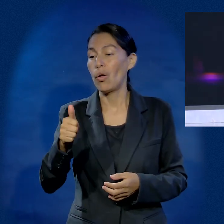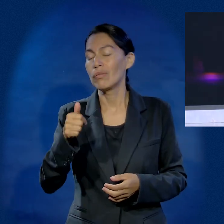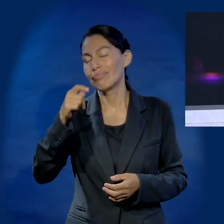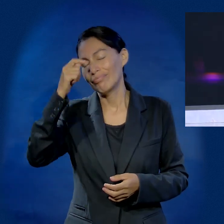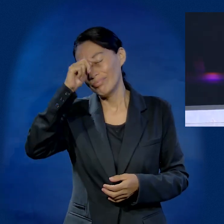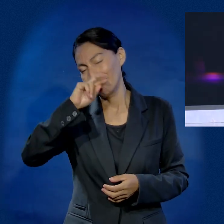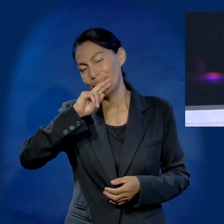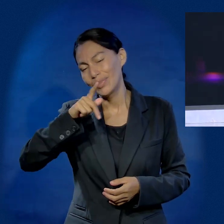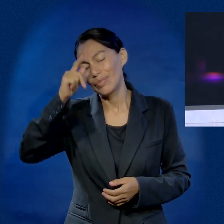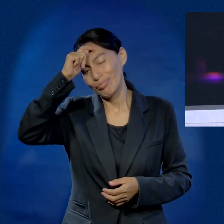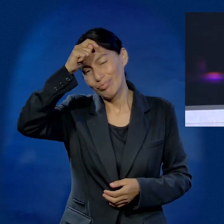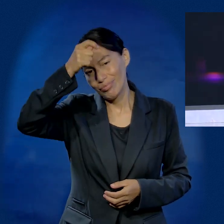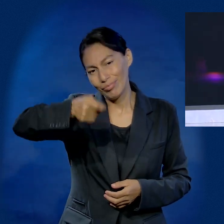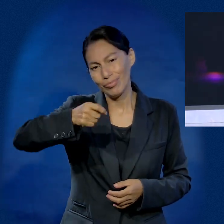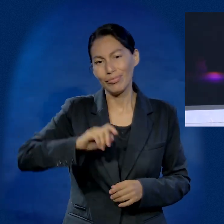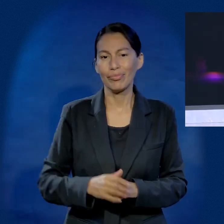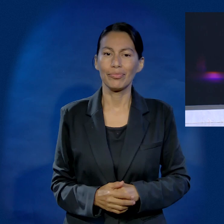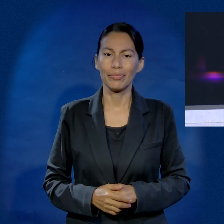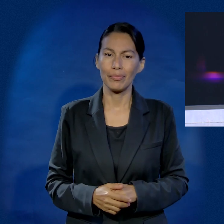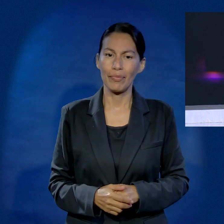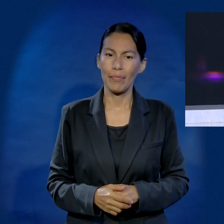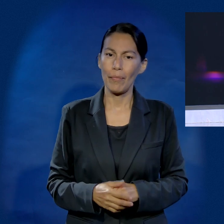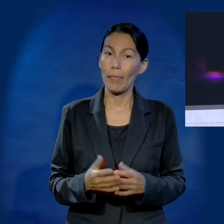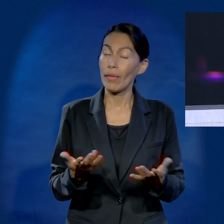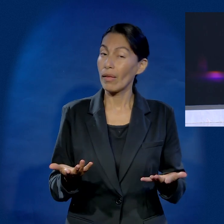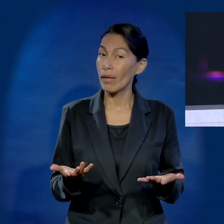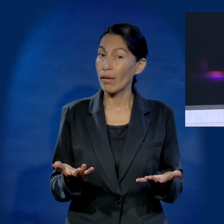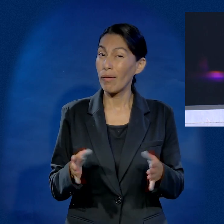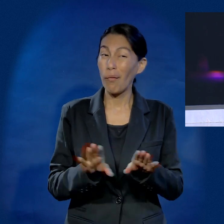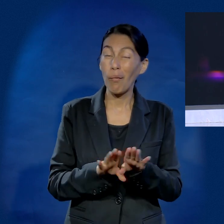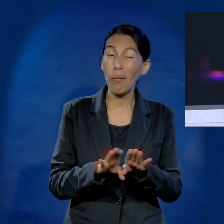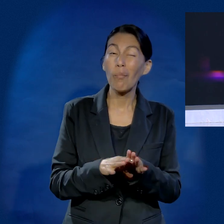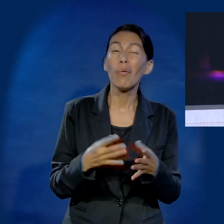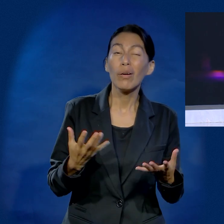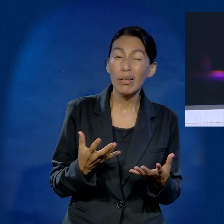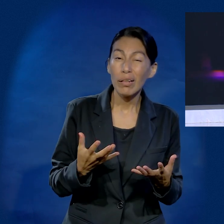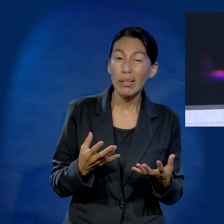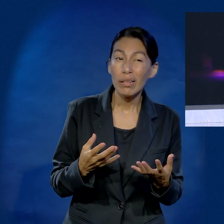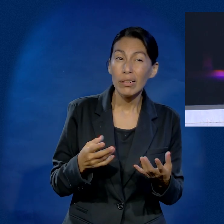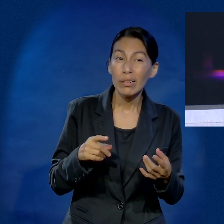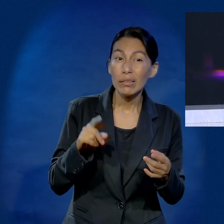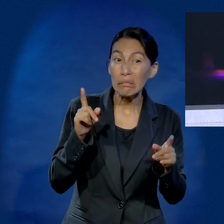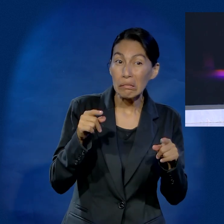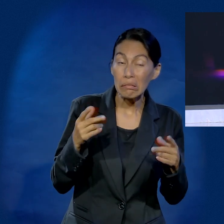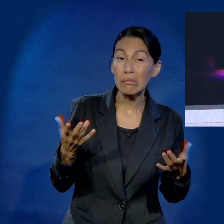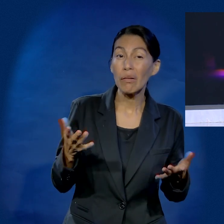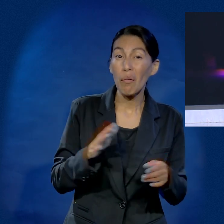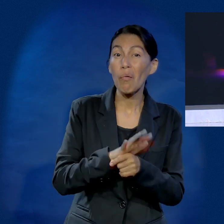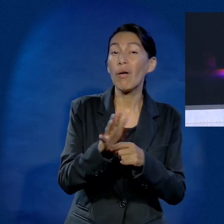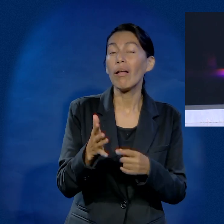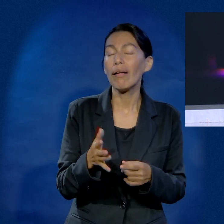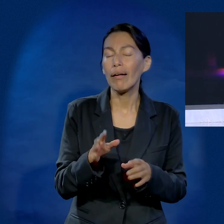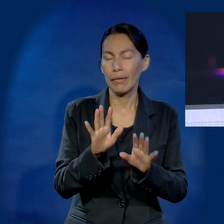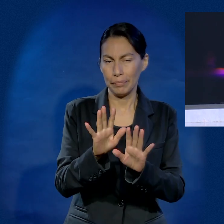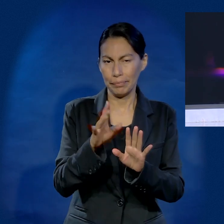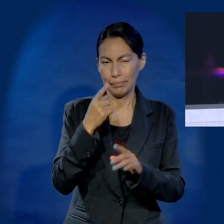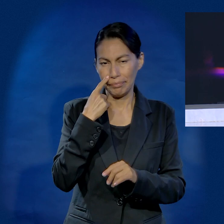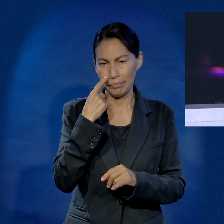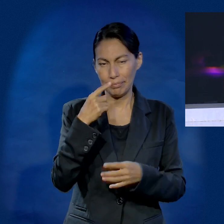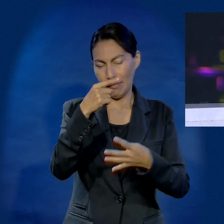que siga sea una opción más bendecida para ti. ¿Estamos bien? Pastor, ¿como señales como cuáles?